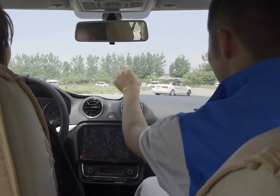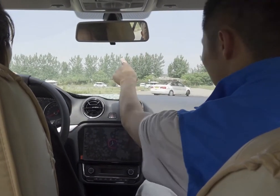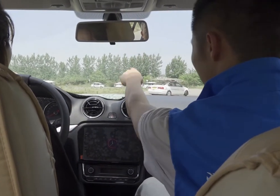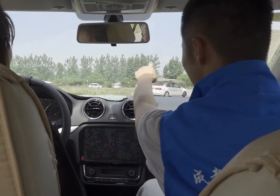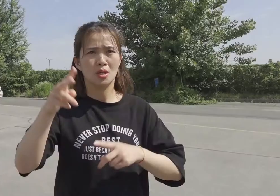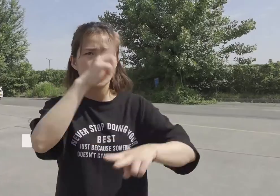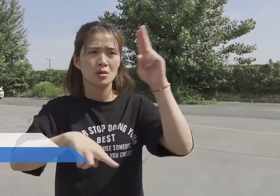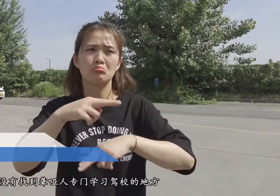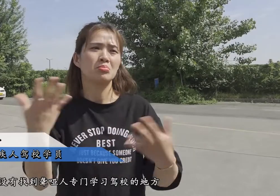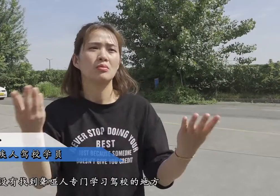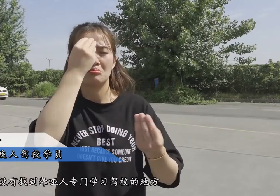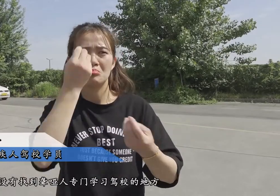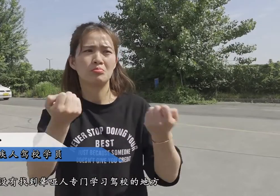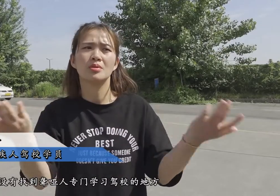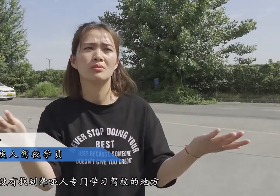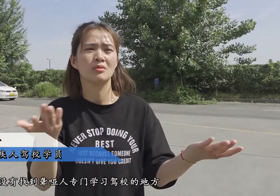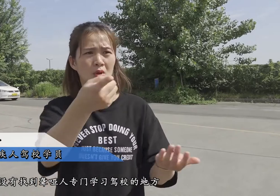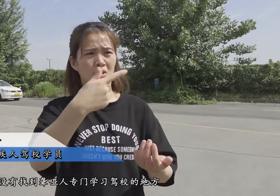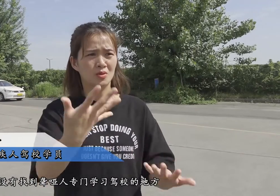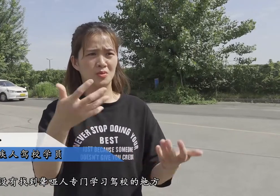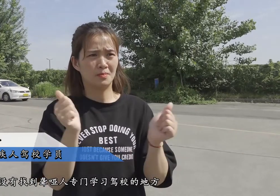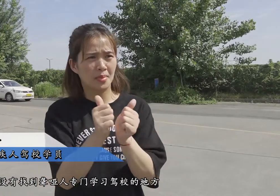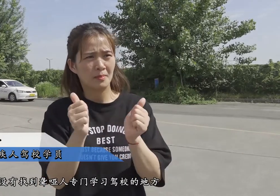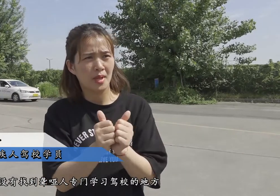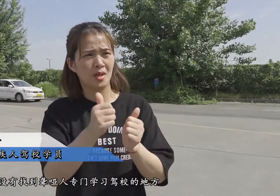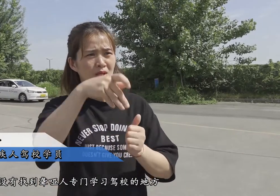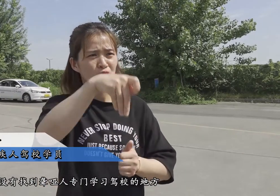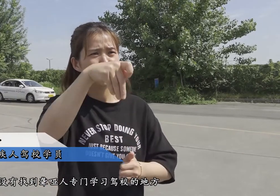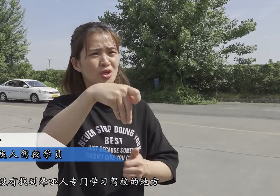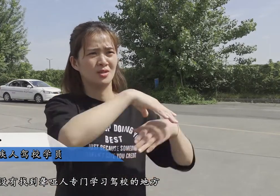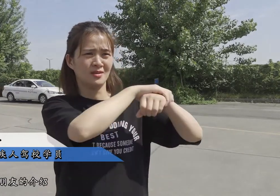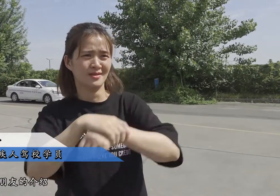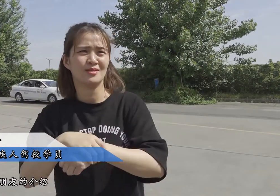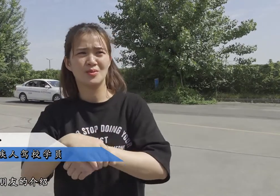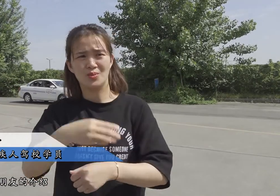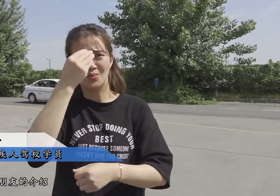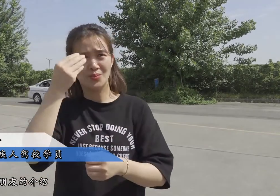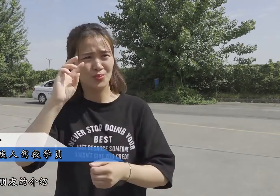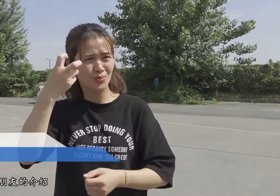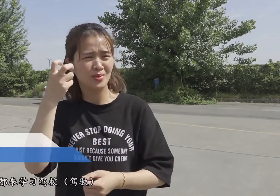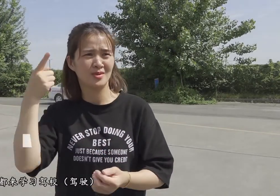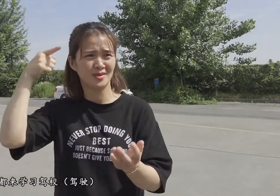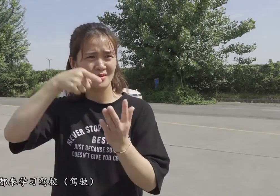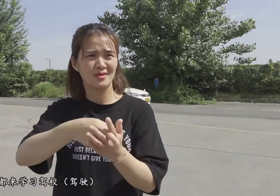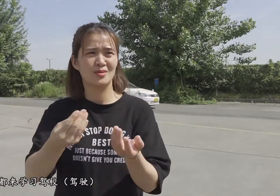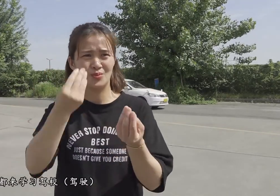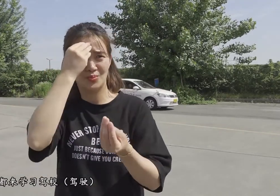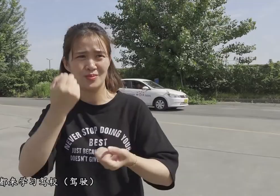备。 我在福建没有找到聋哑人专门学习驾校的地方，所以通过朋友的介绍专程到成都来学习驾